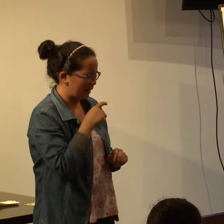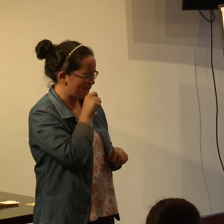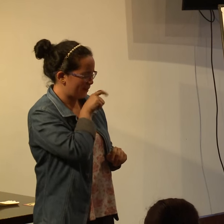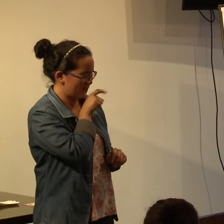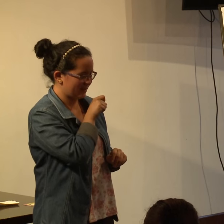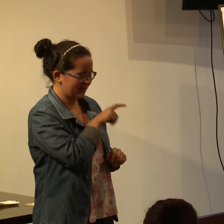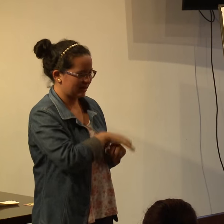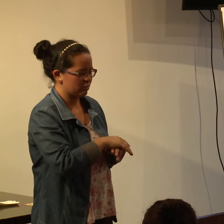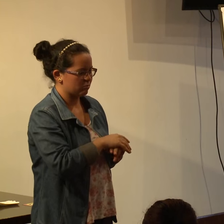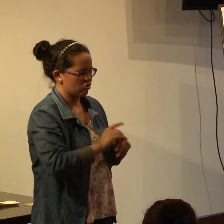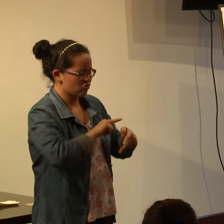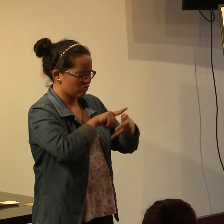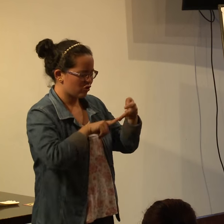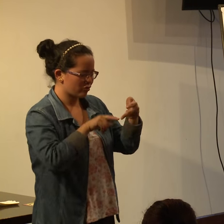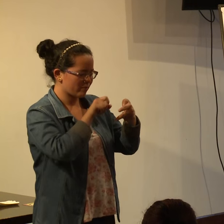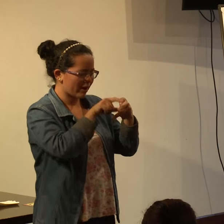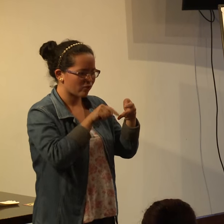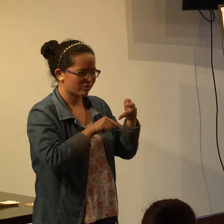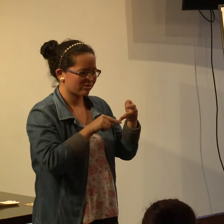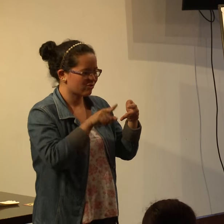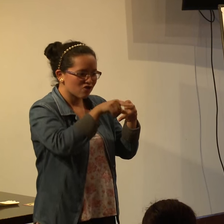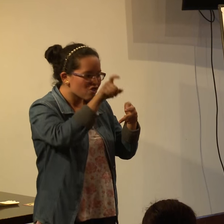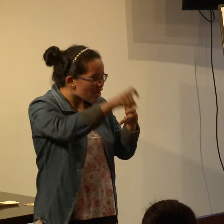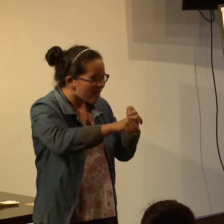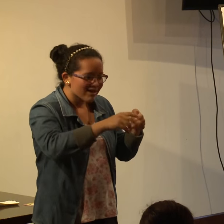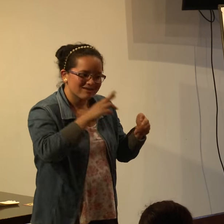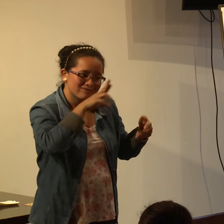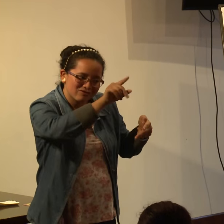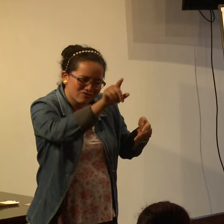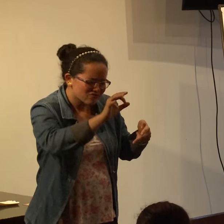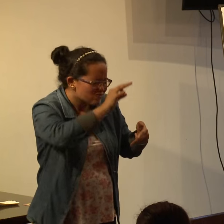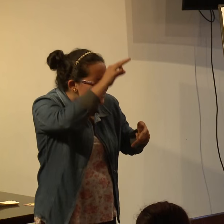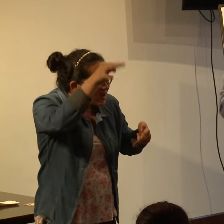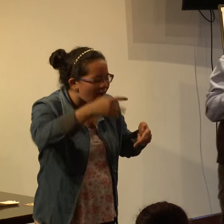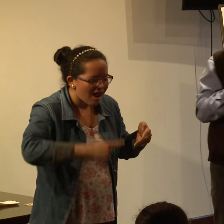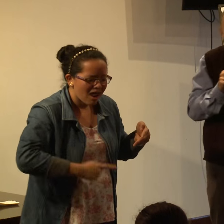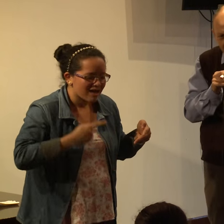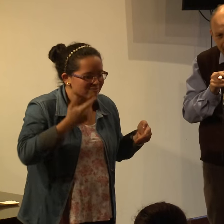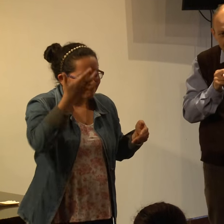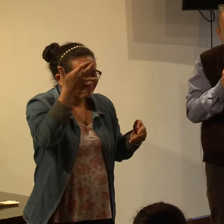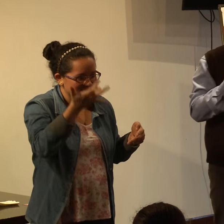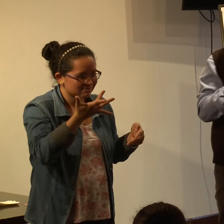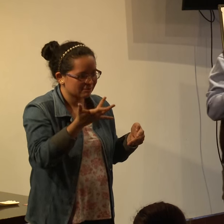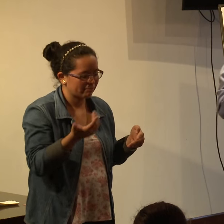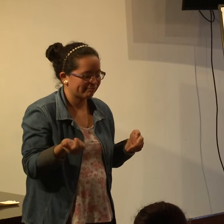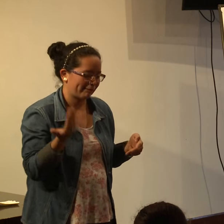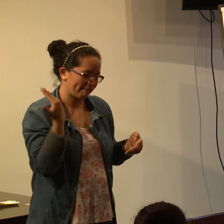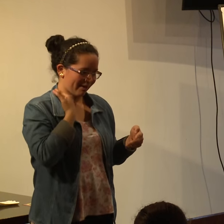o hacerle dos preguntas que uno no debe contestar, nunca, en la vida, porque la embarra.